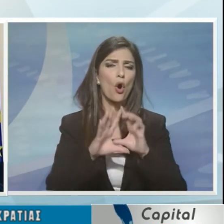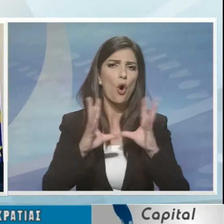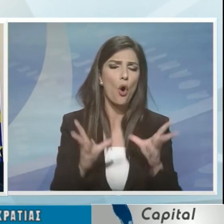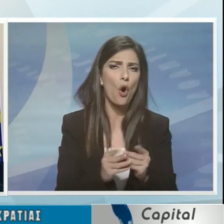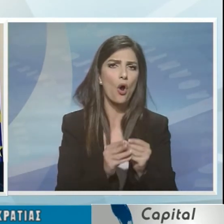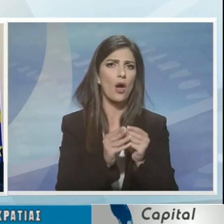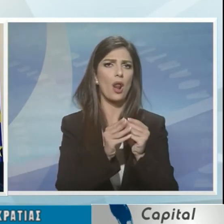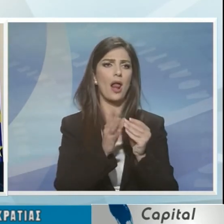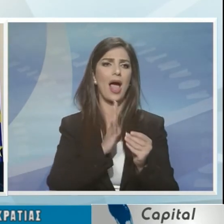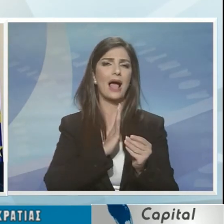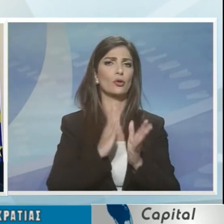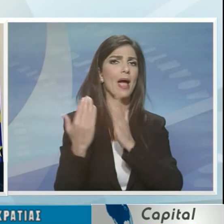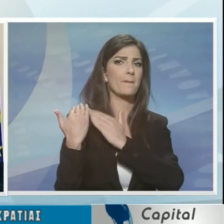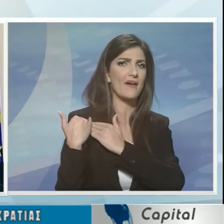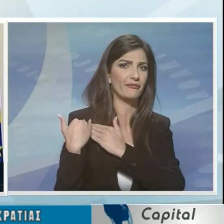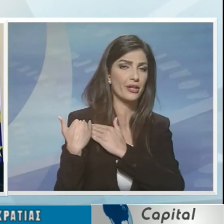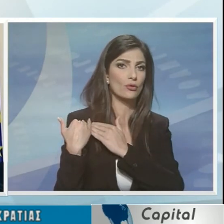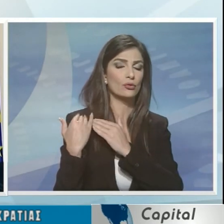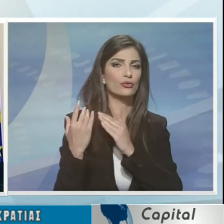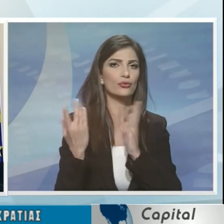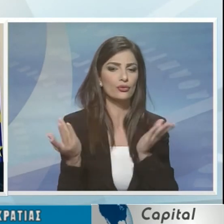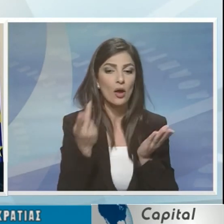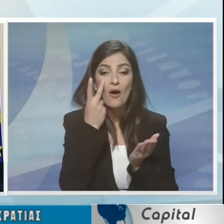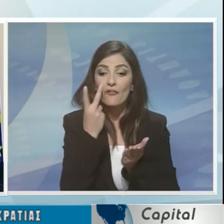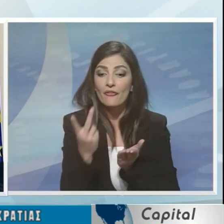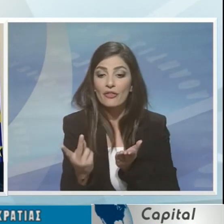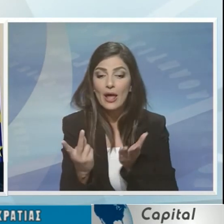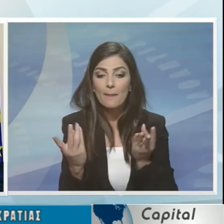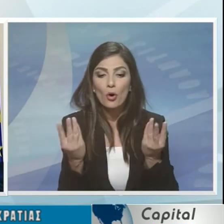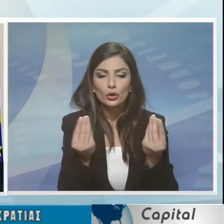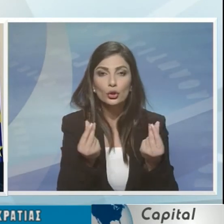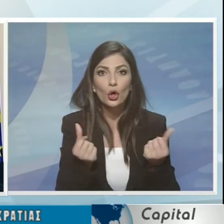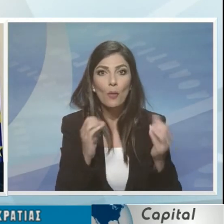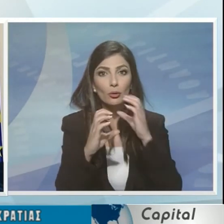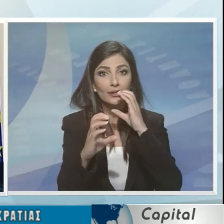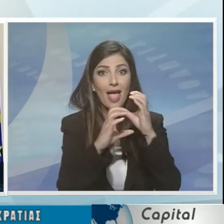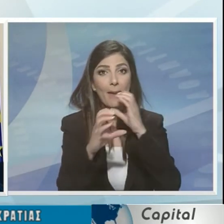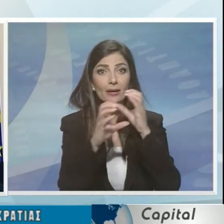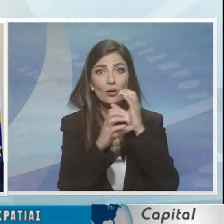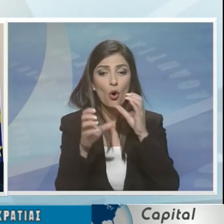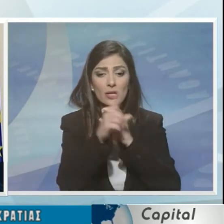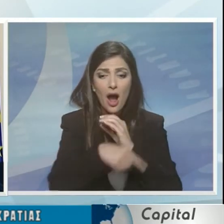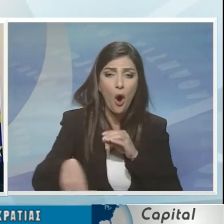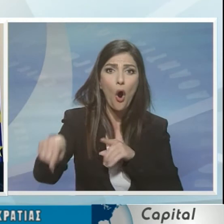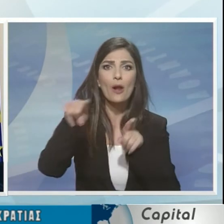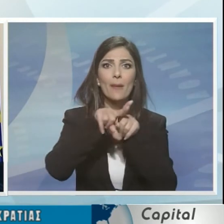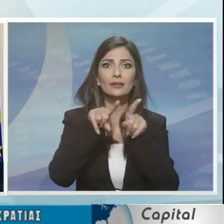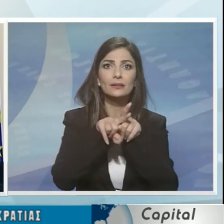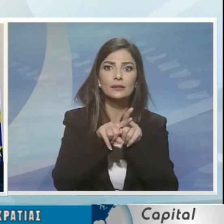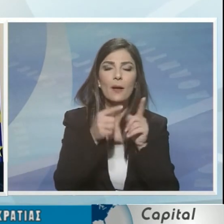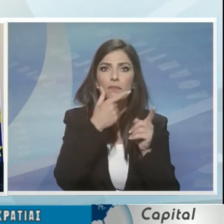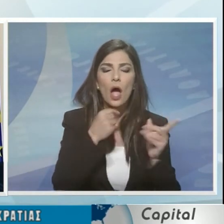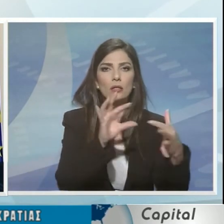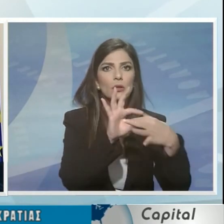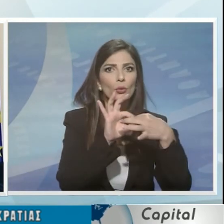εταίρους που μέσα σε ένα κλίμα σύμπνοιας και συλλογικότητας έχουν συμβάλει στην διαμόρφωση της δέσμης μέτρων που